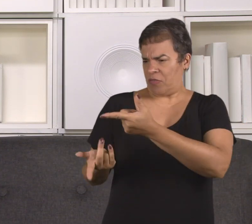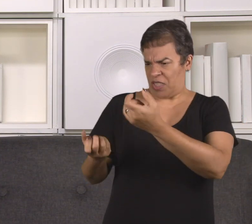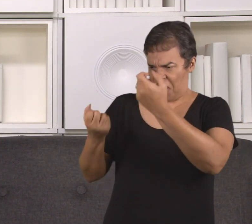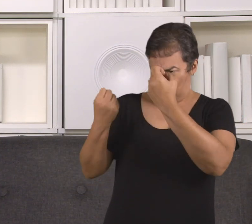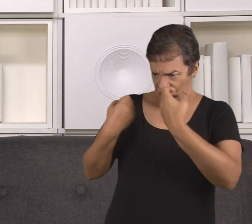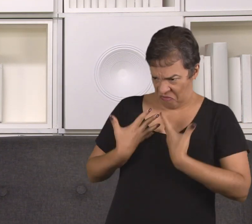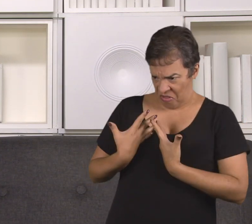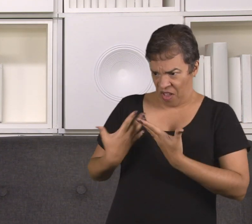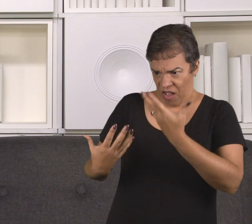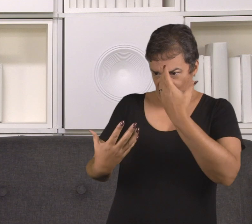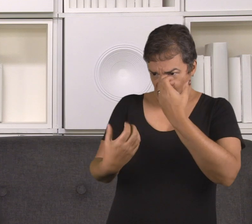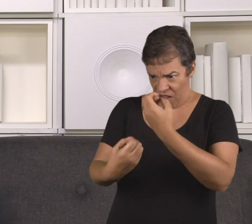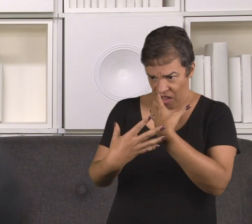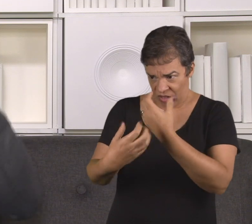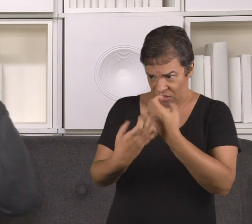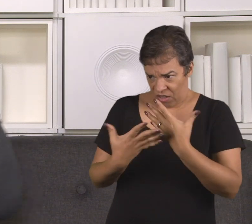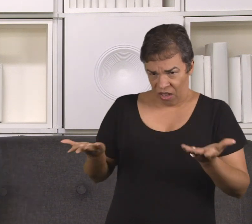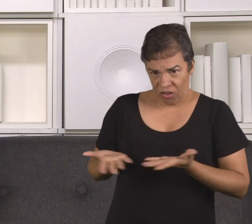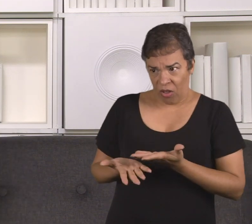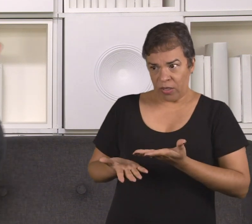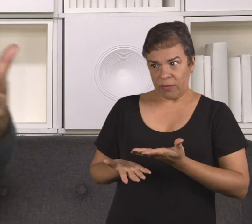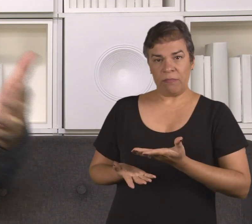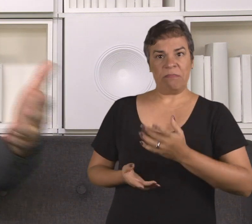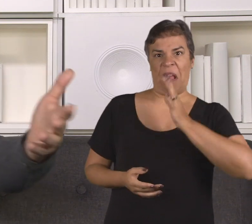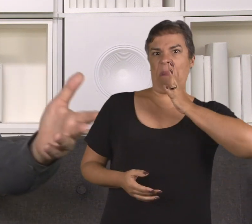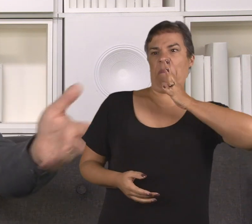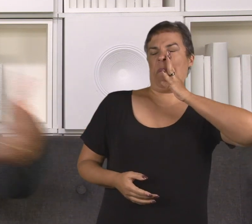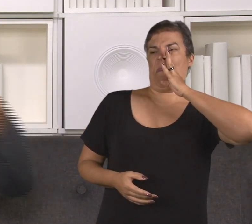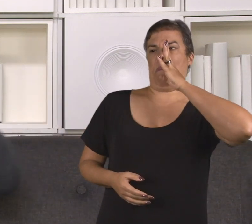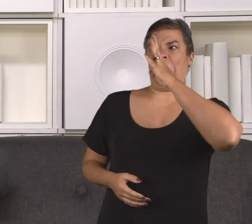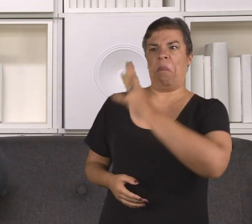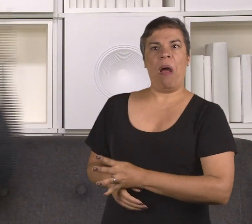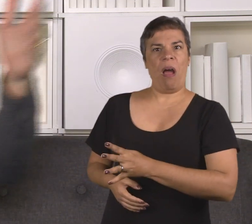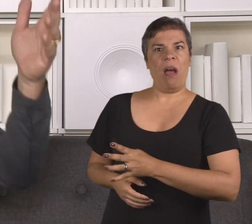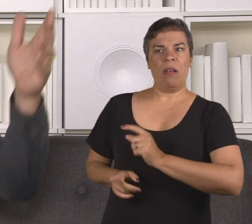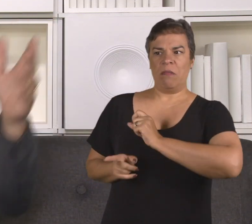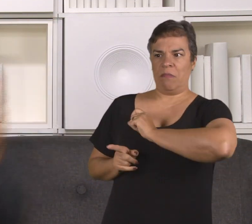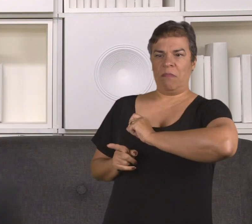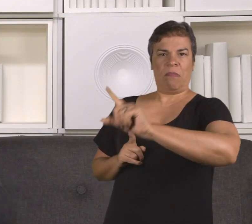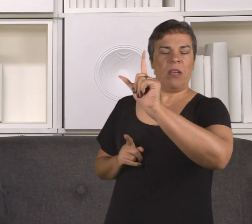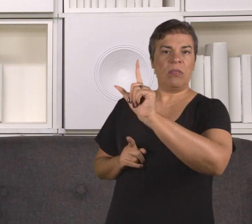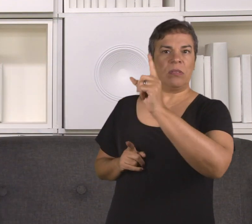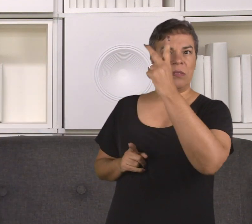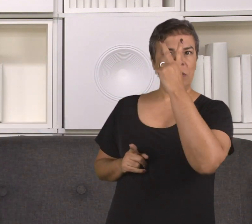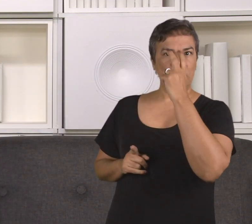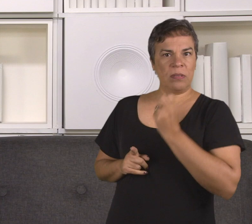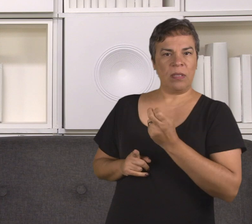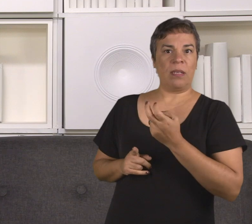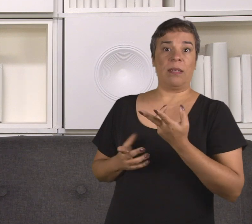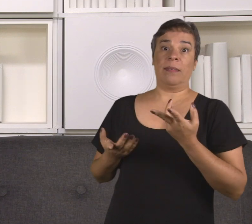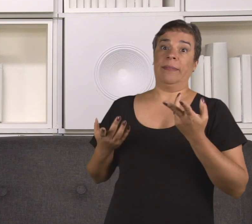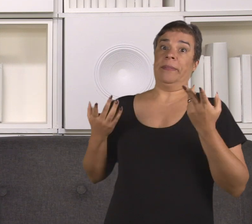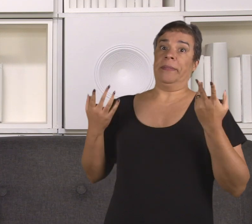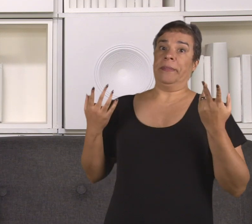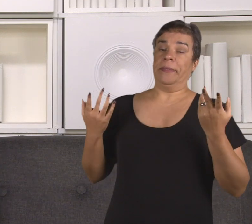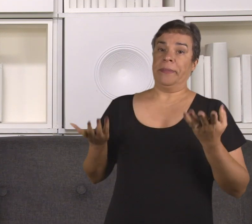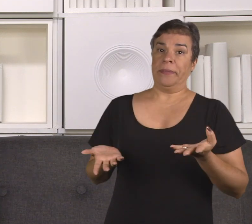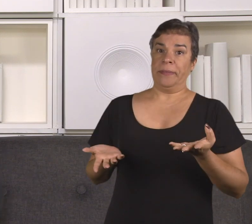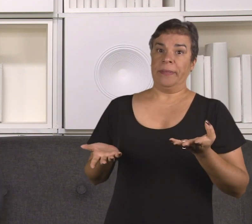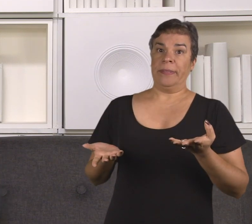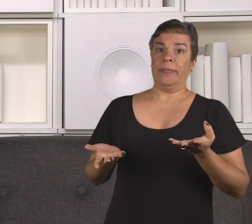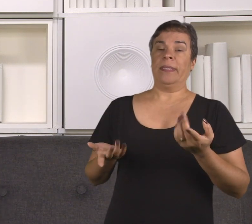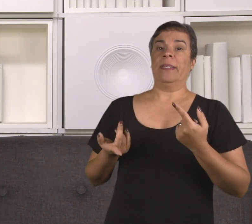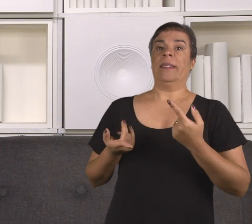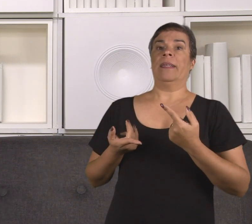nos ensinar. E eles então amaldiçoam de novo o cego, expulsam o cego e tudo mais.